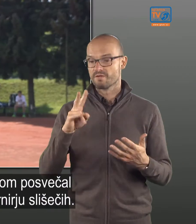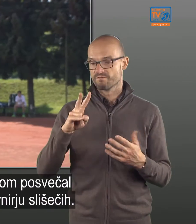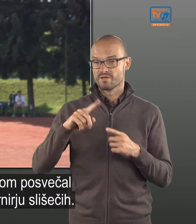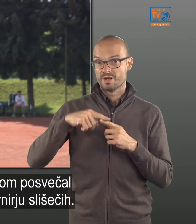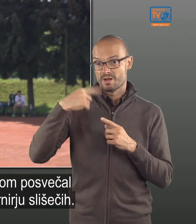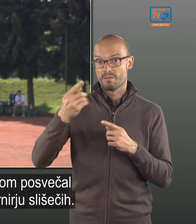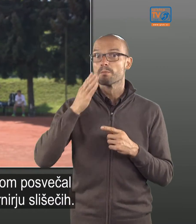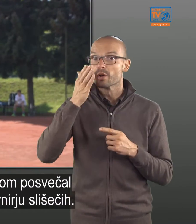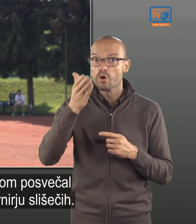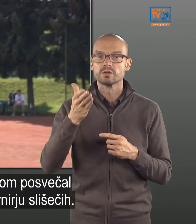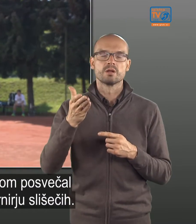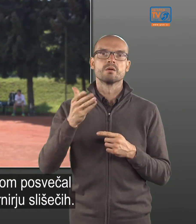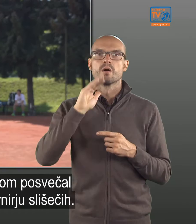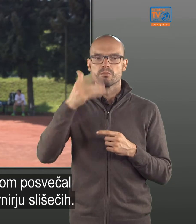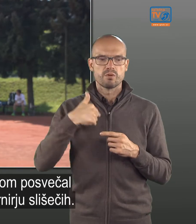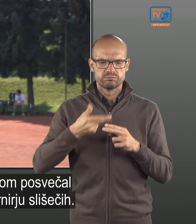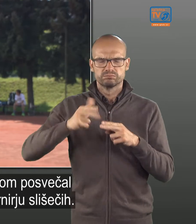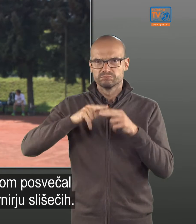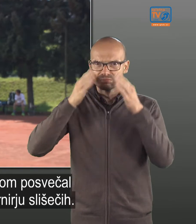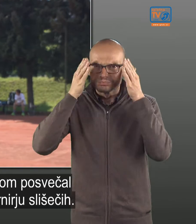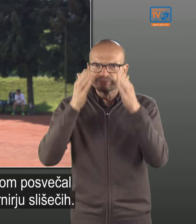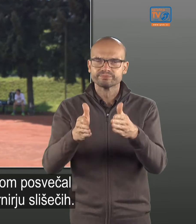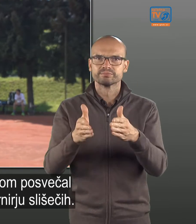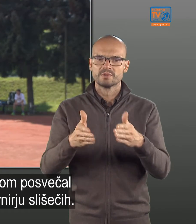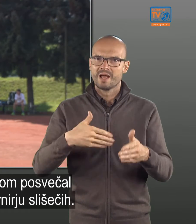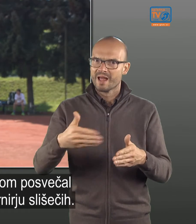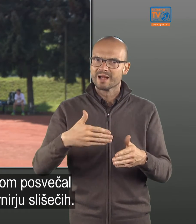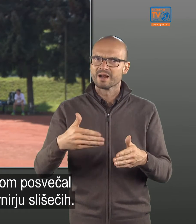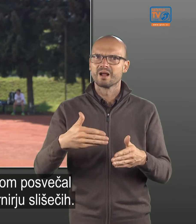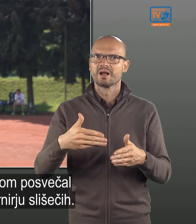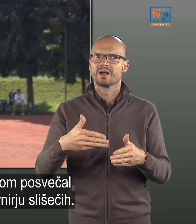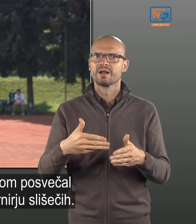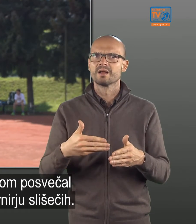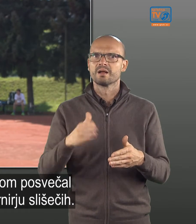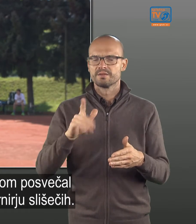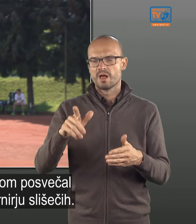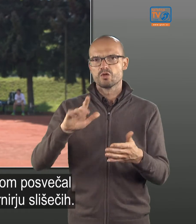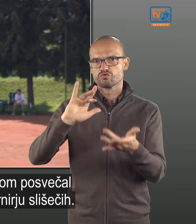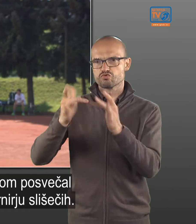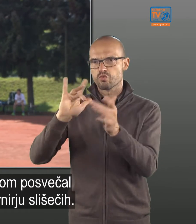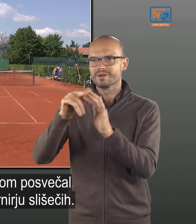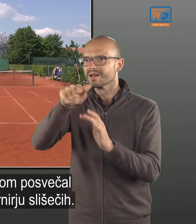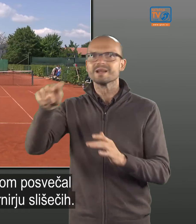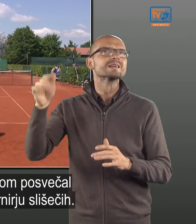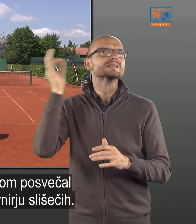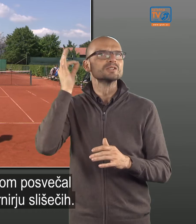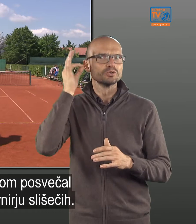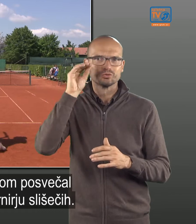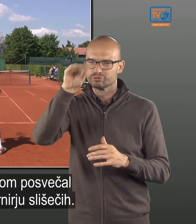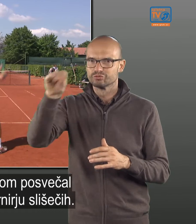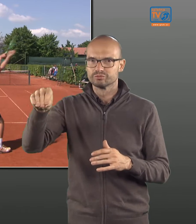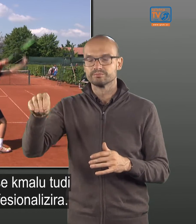V prihodnje se bom posvečal igranju na ITF turnirjih